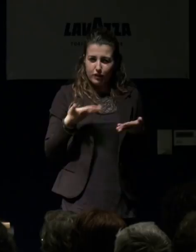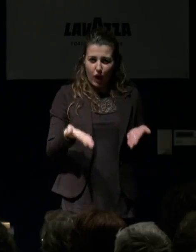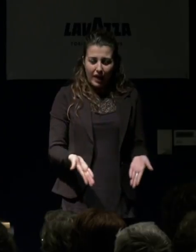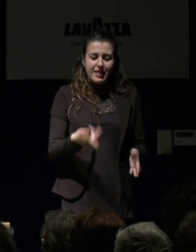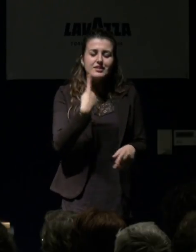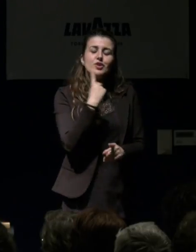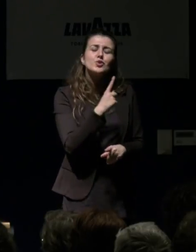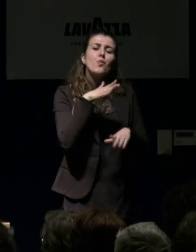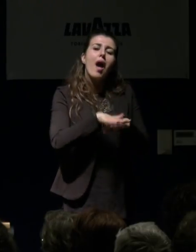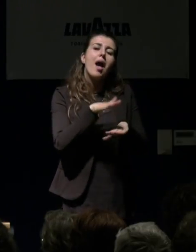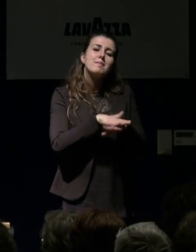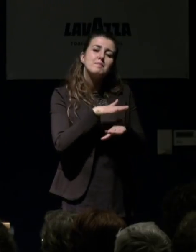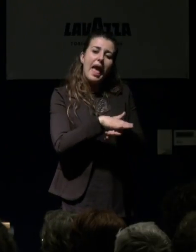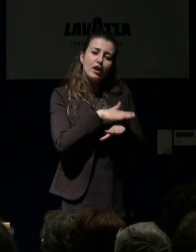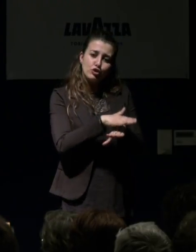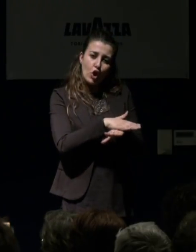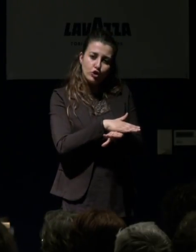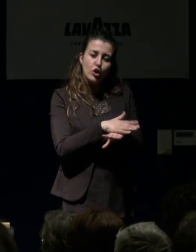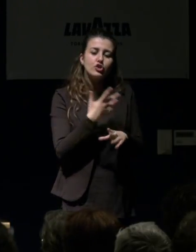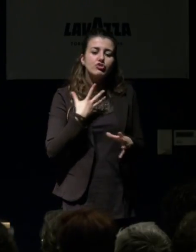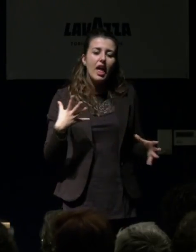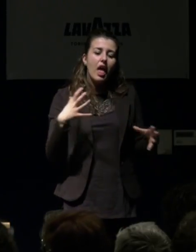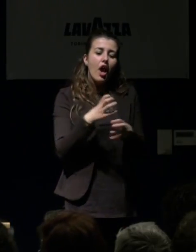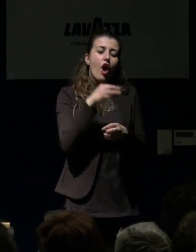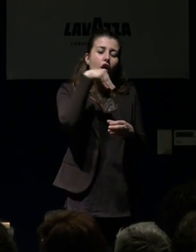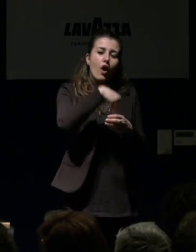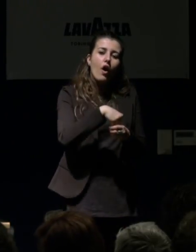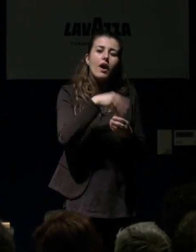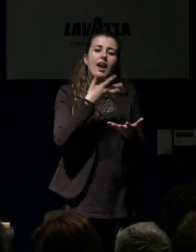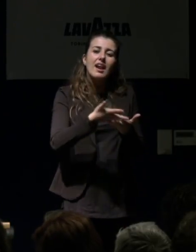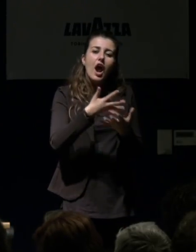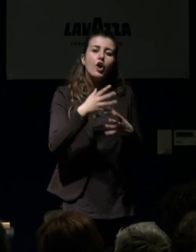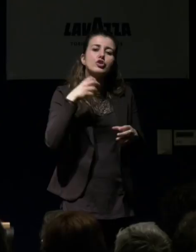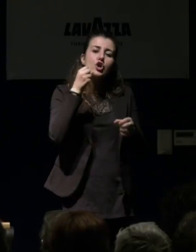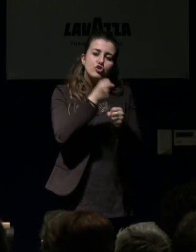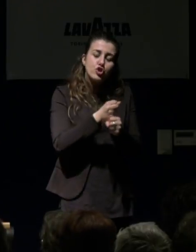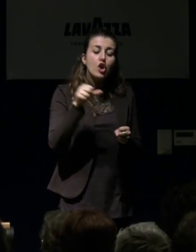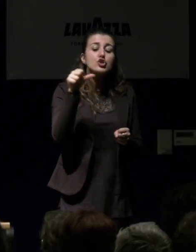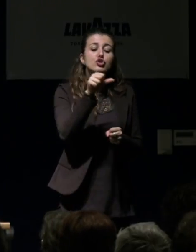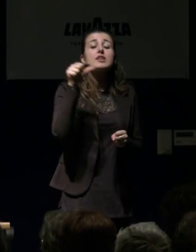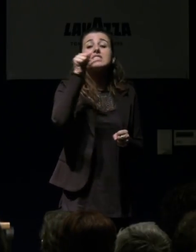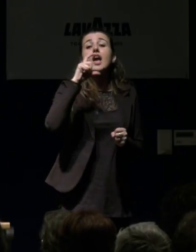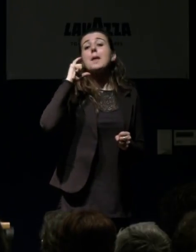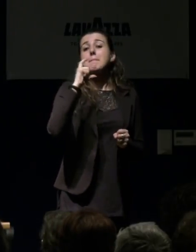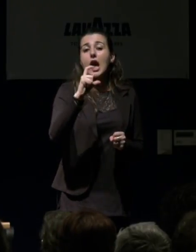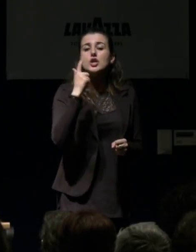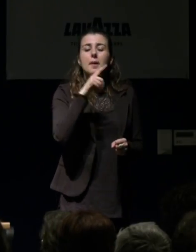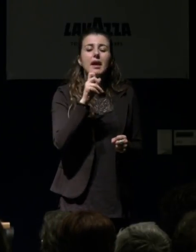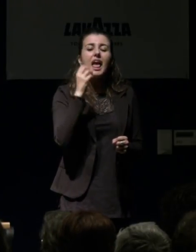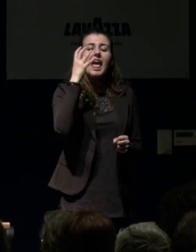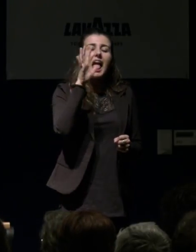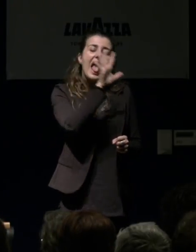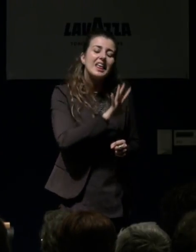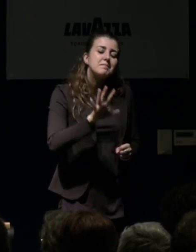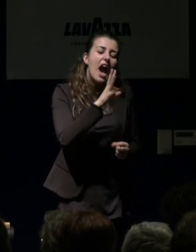alessandro parte parte da questi coaguli c'è una storia che è la storia appunto con la s maiuscola cioè l'immagine fosse un